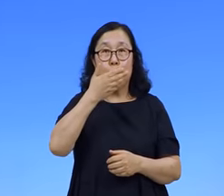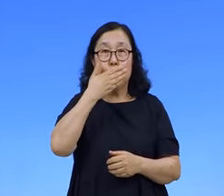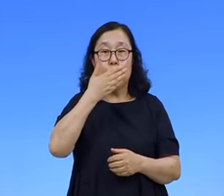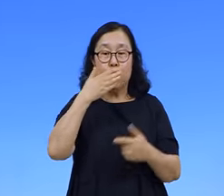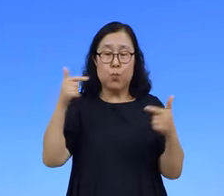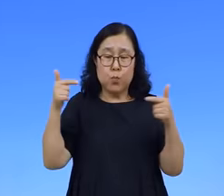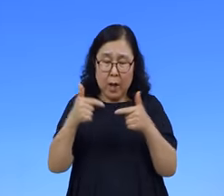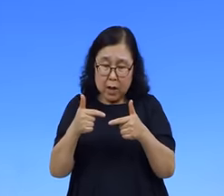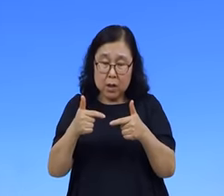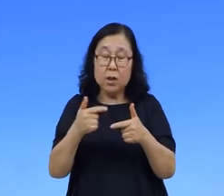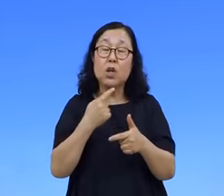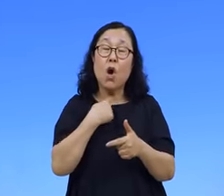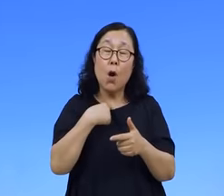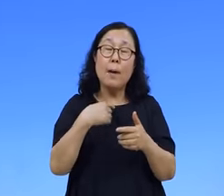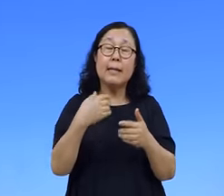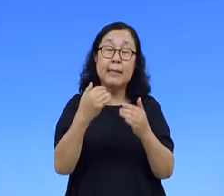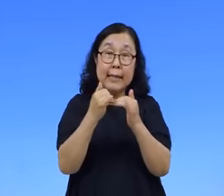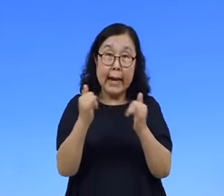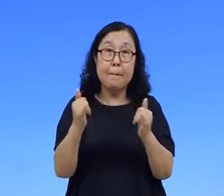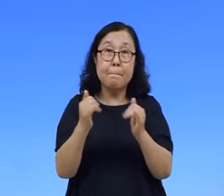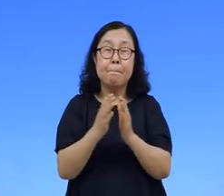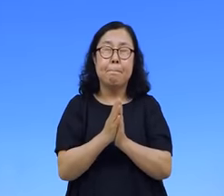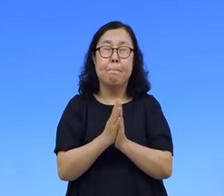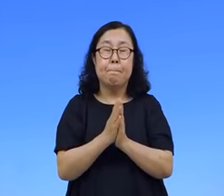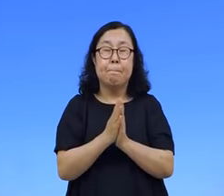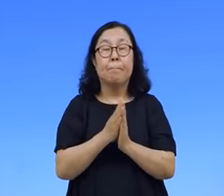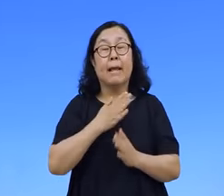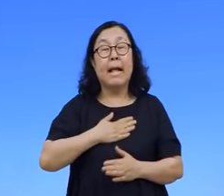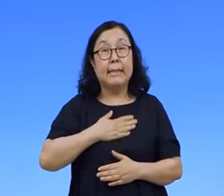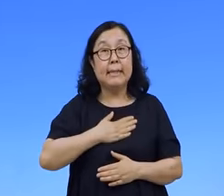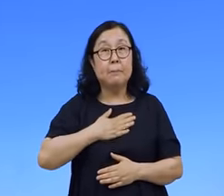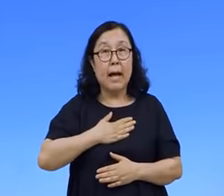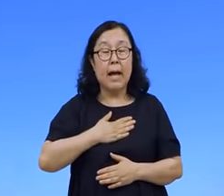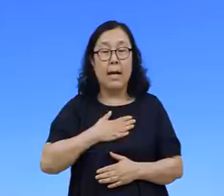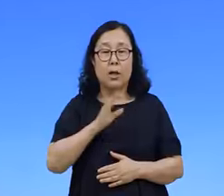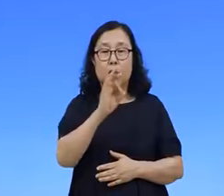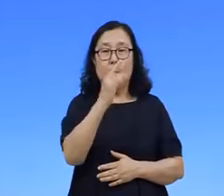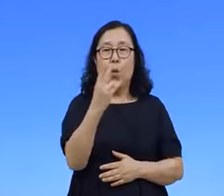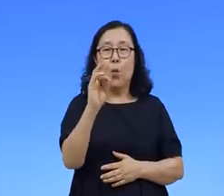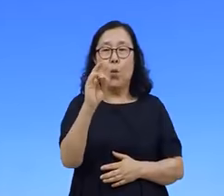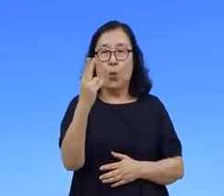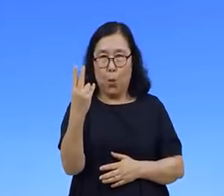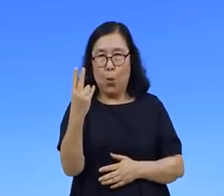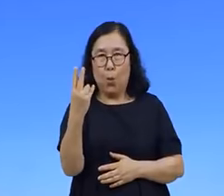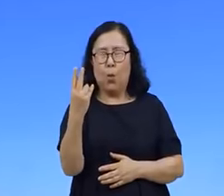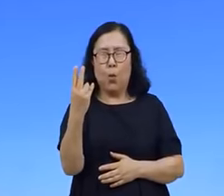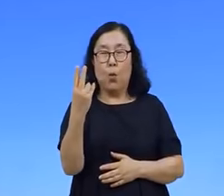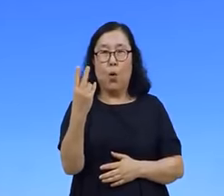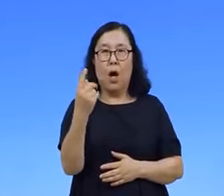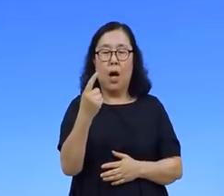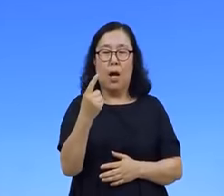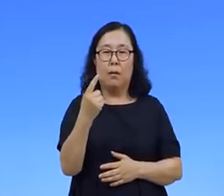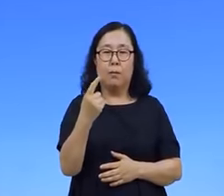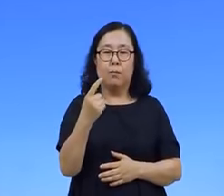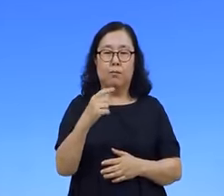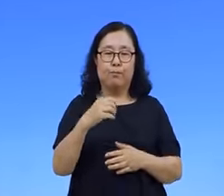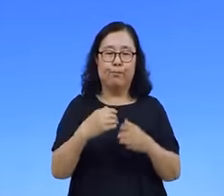모든 분들은 다 아시지만 다이어트 하는 사람에게 최대의 적이 요요 현상 아닙니까?